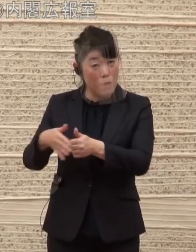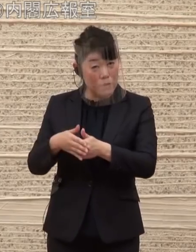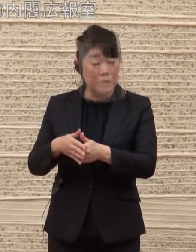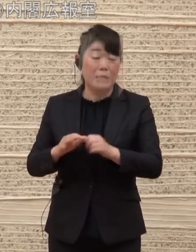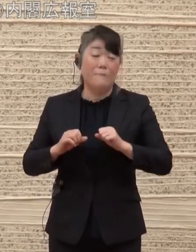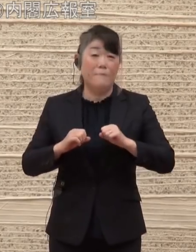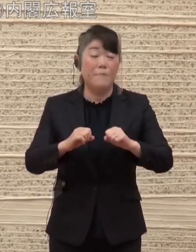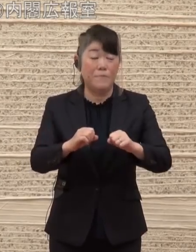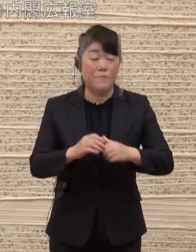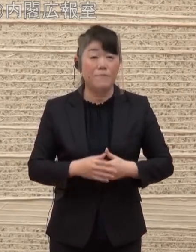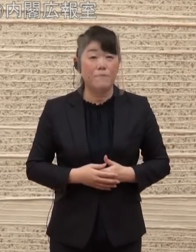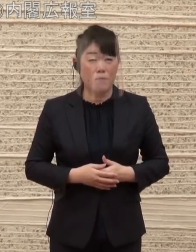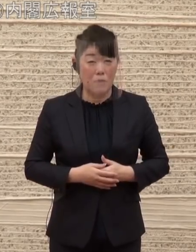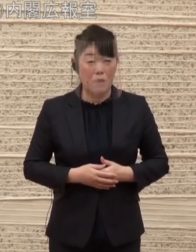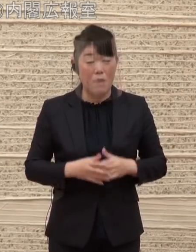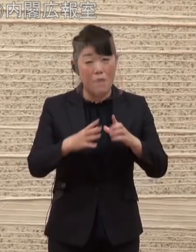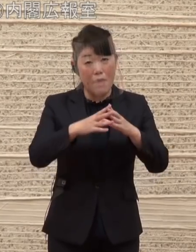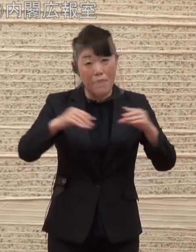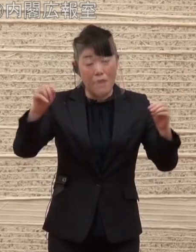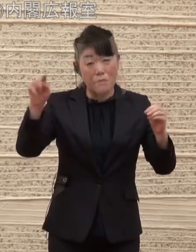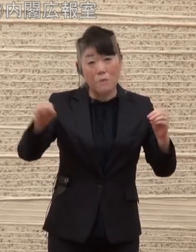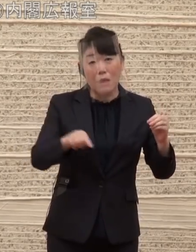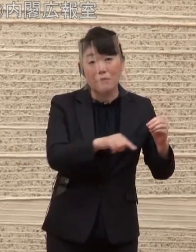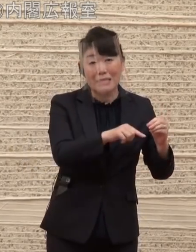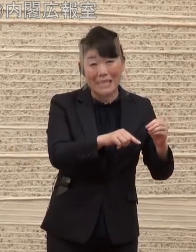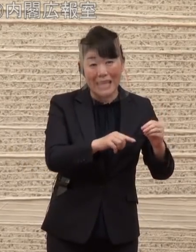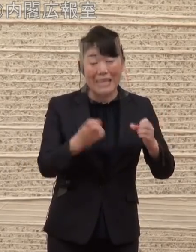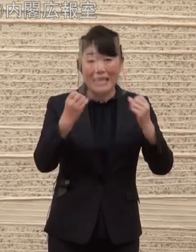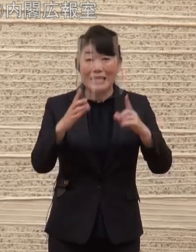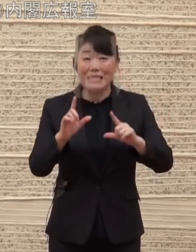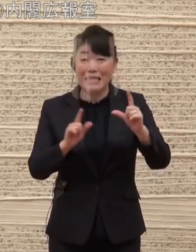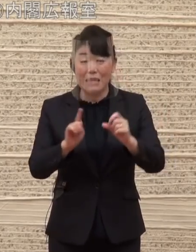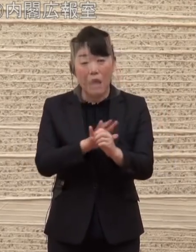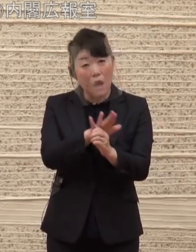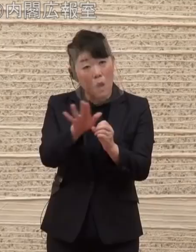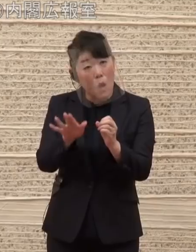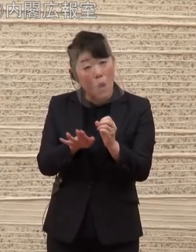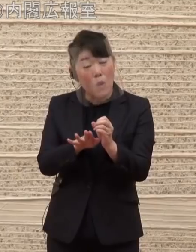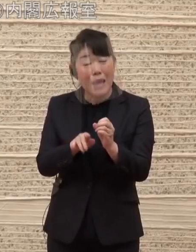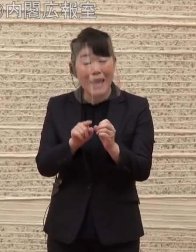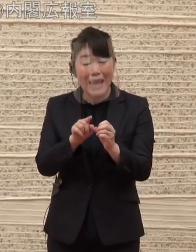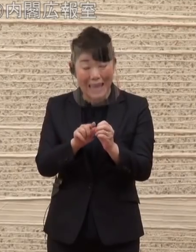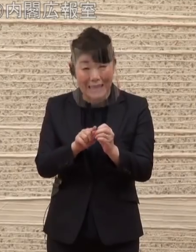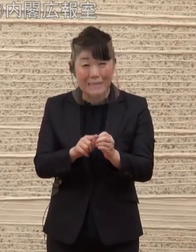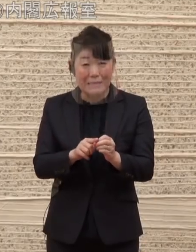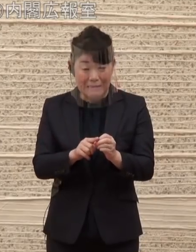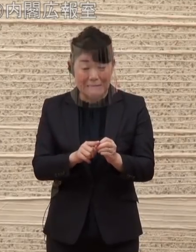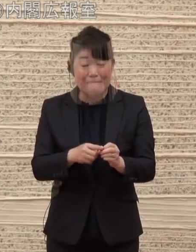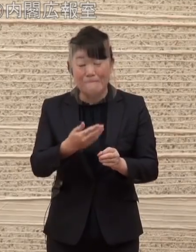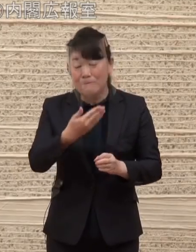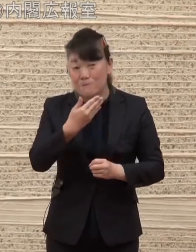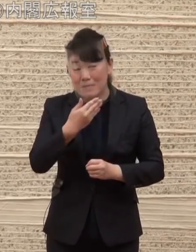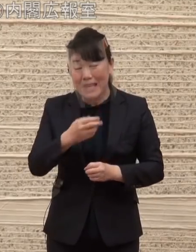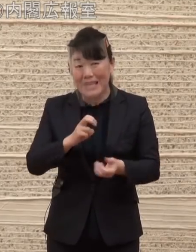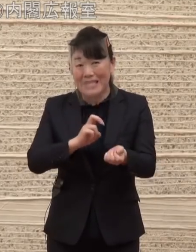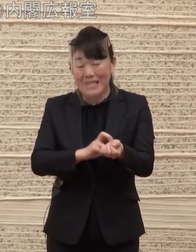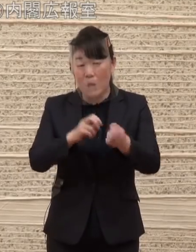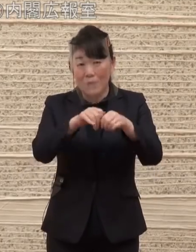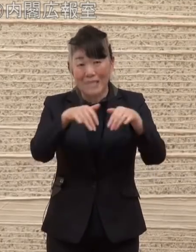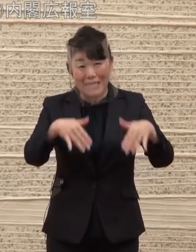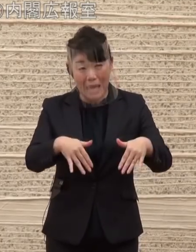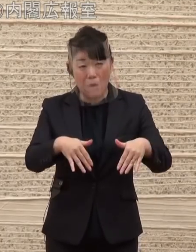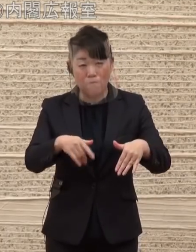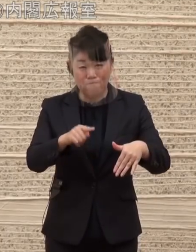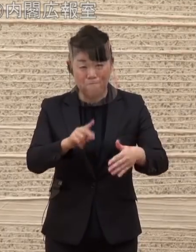ます全国各地で新型コロナ充填医療機関を指定し今後の流行